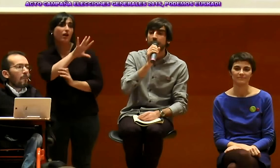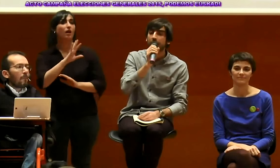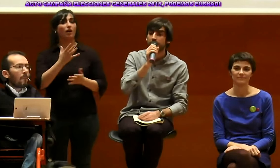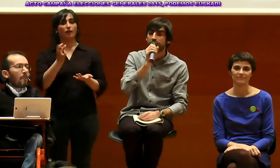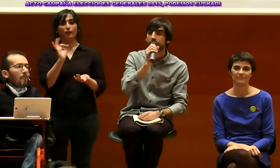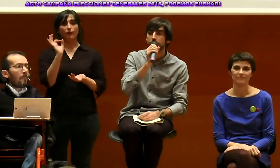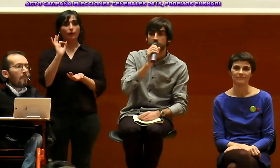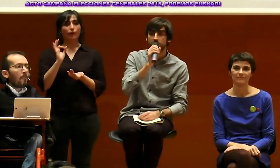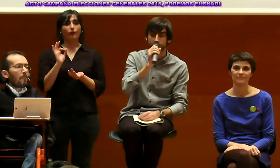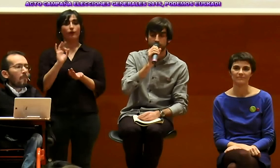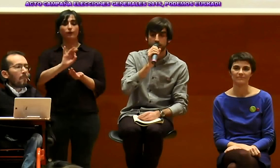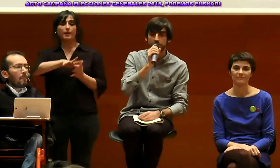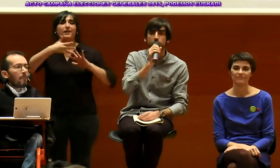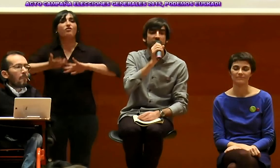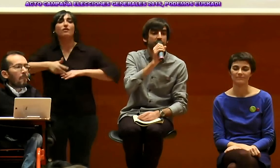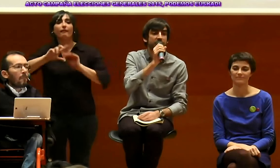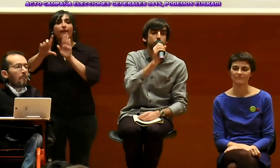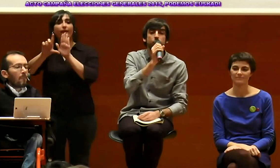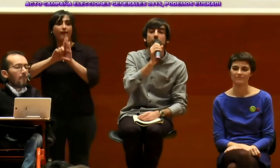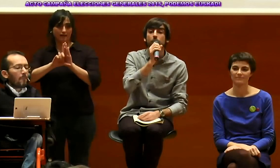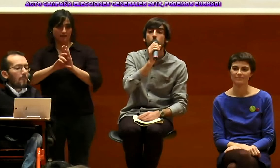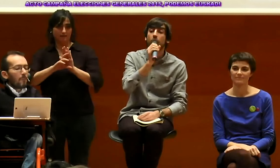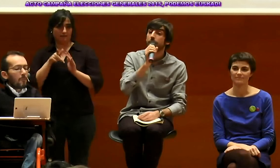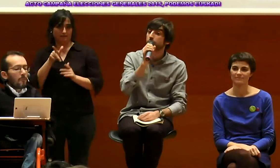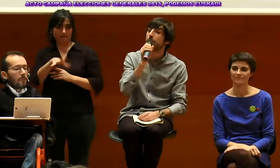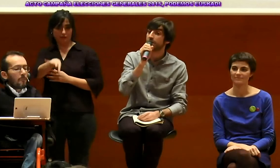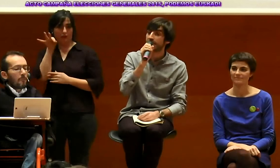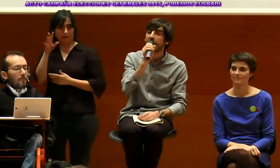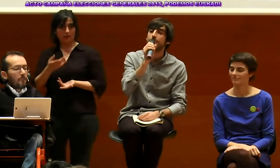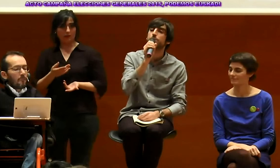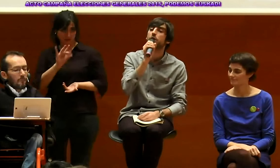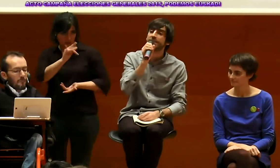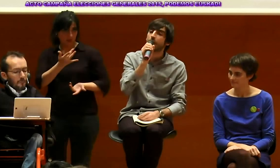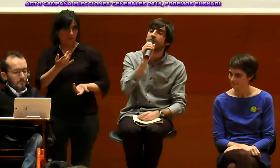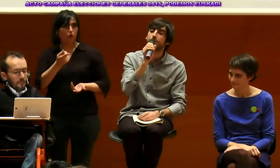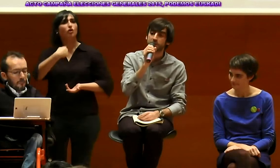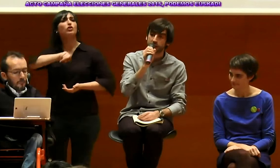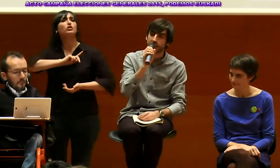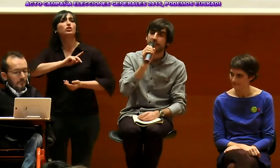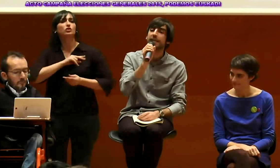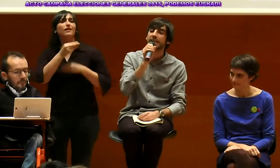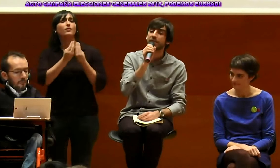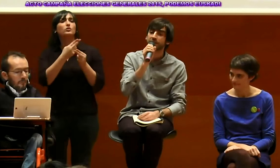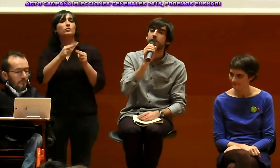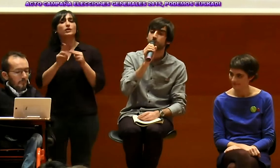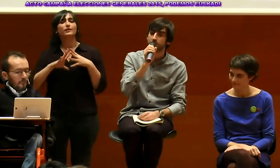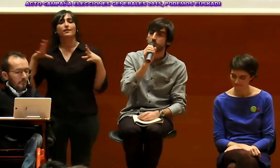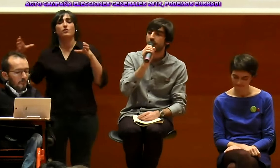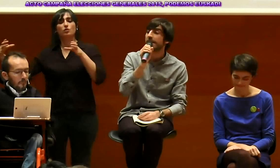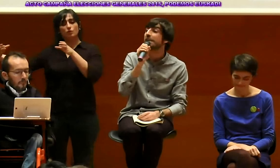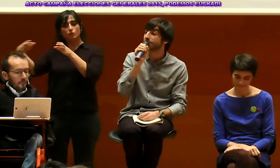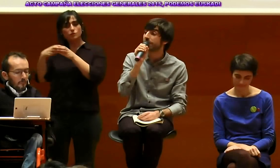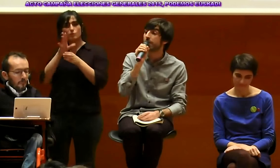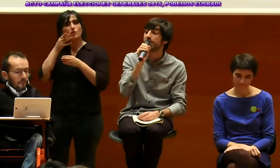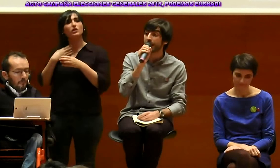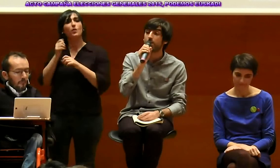al ejercicio legal del derecho a decidir, sino que además tenemos una hoja de ruta política. Hacemos política con esas personas que ya defienden lo mismo, que